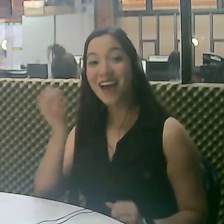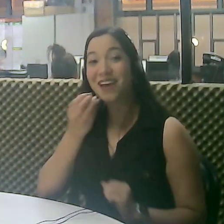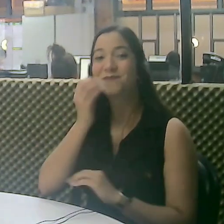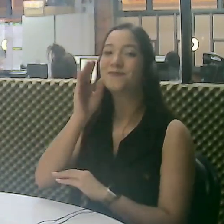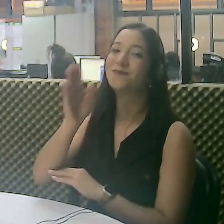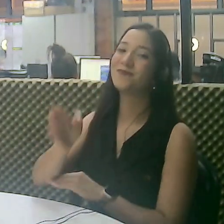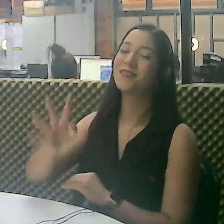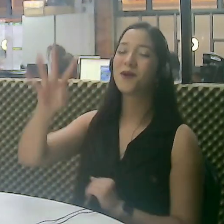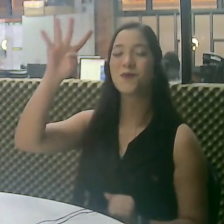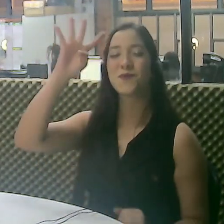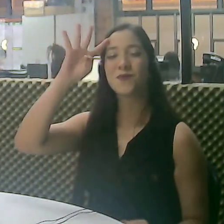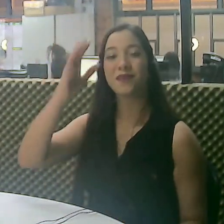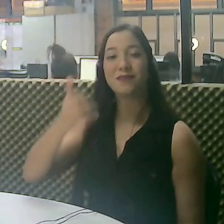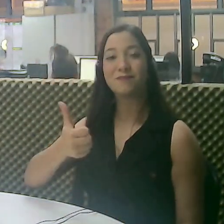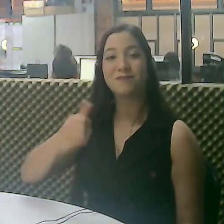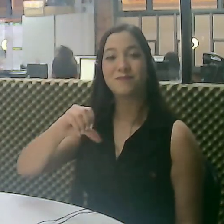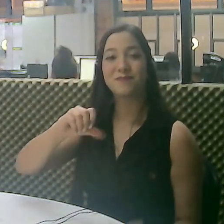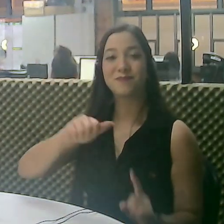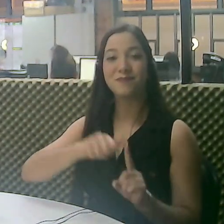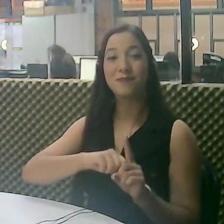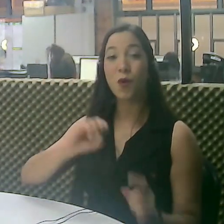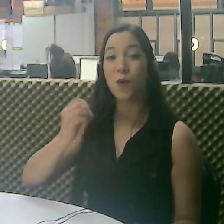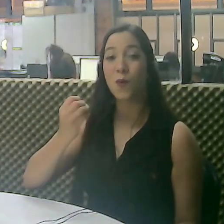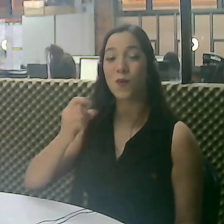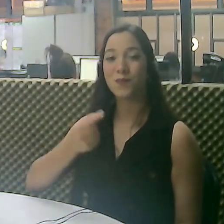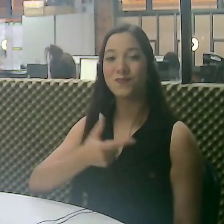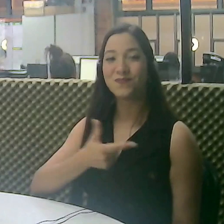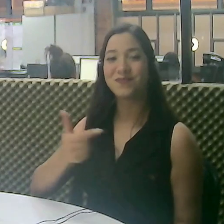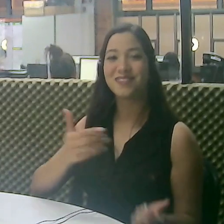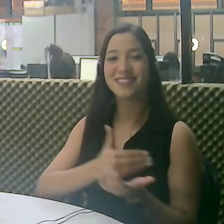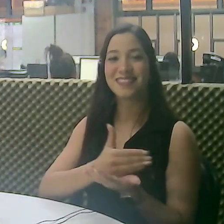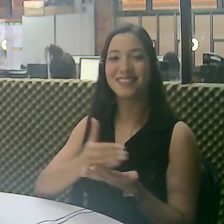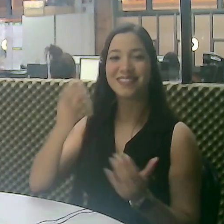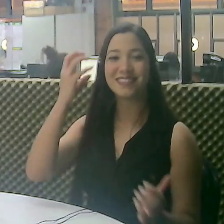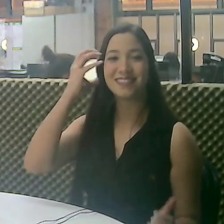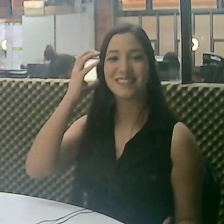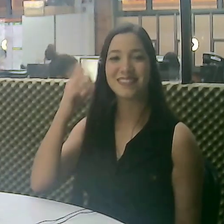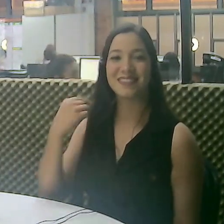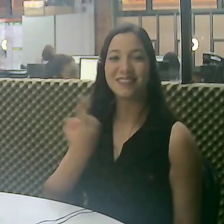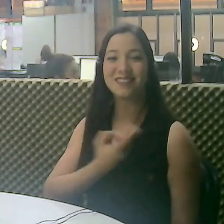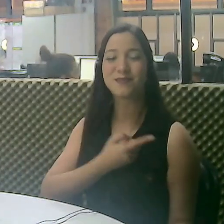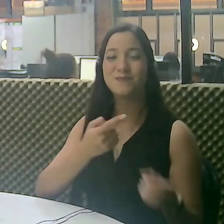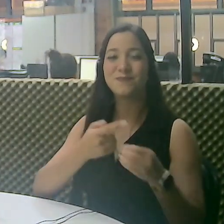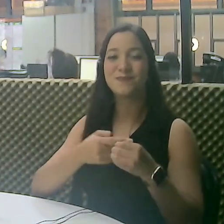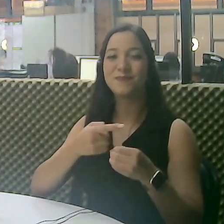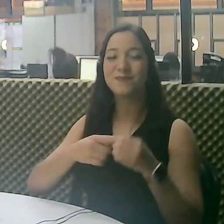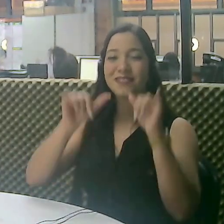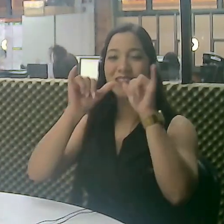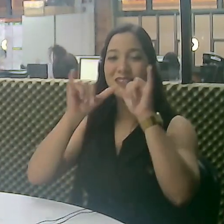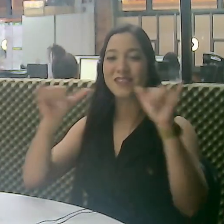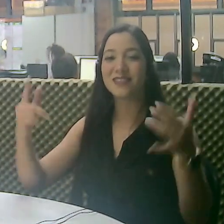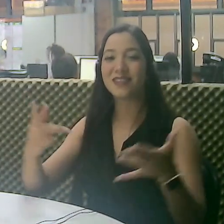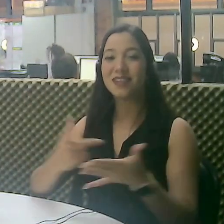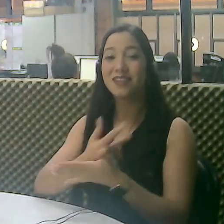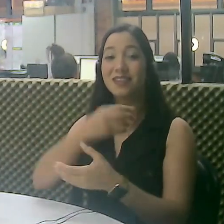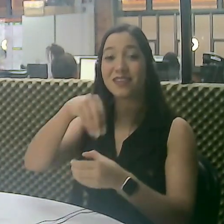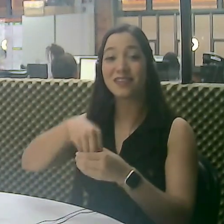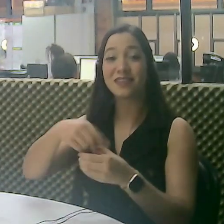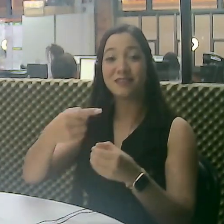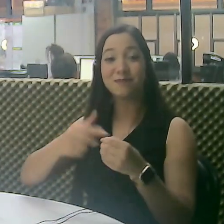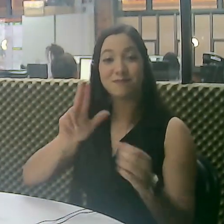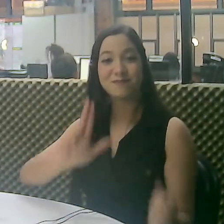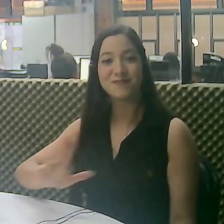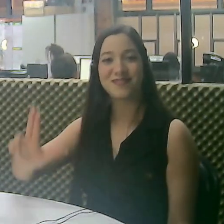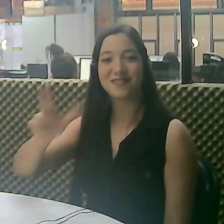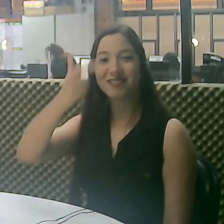boa tarde. Quarta-feira, 19 de outubro de 2022, está no ar a Rádio Nossa Cidade com o boletim de notícias sobre o que de fato acontece